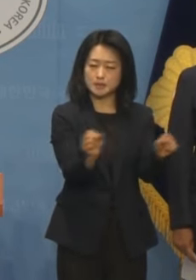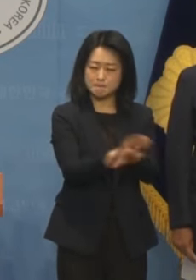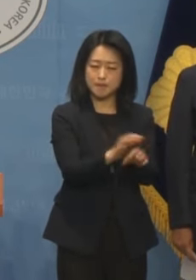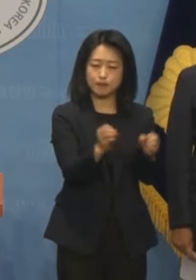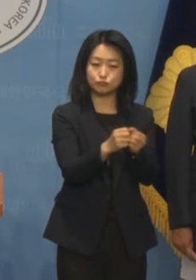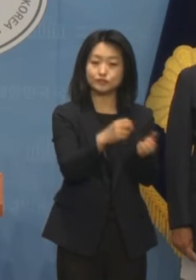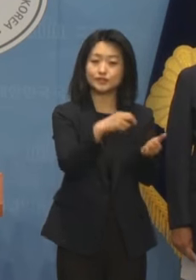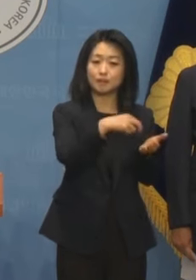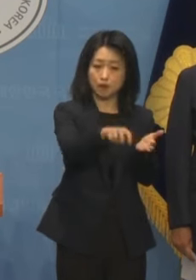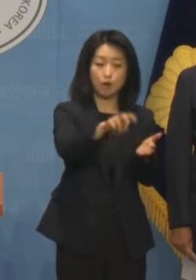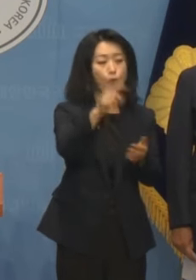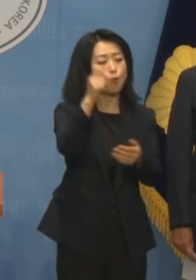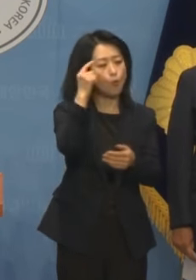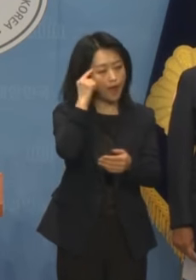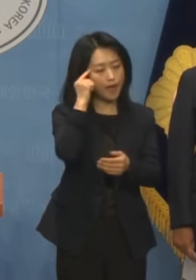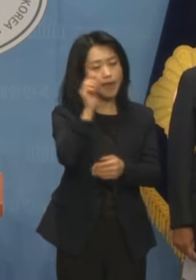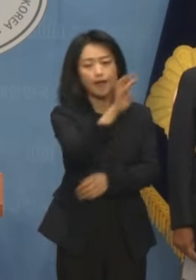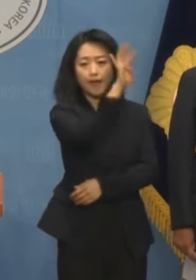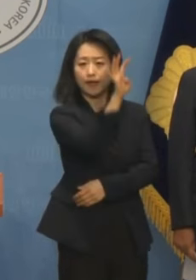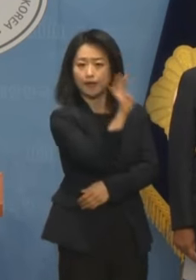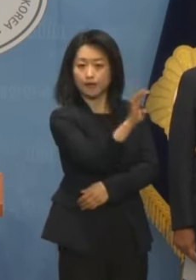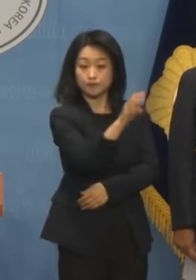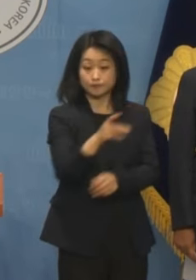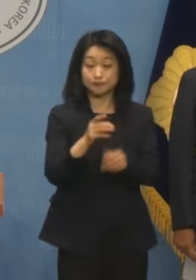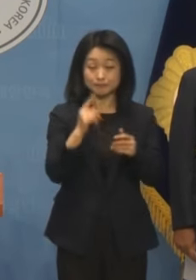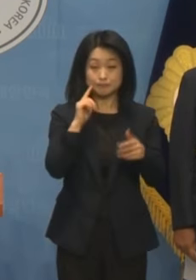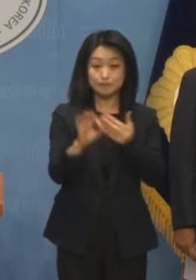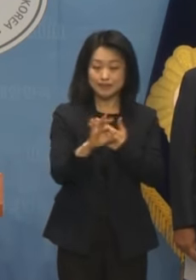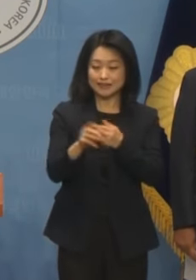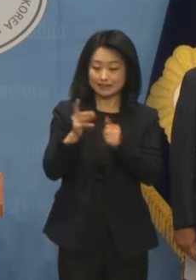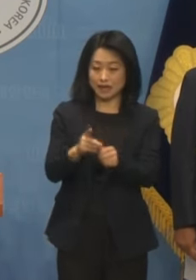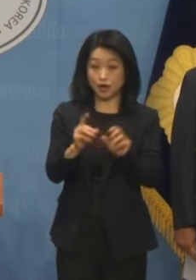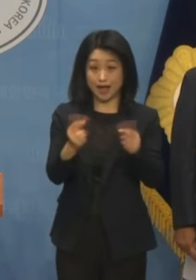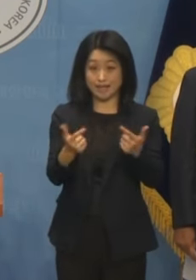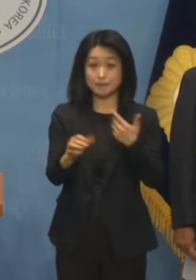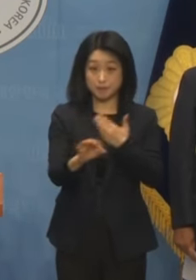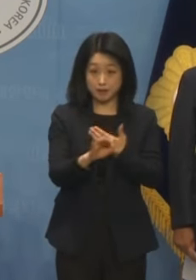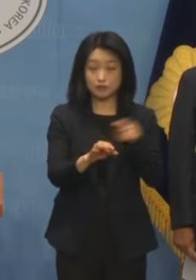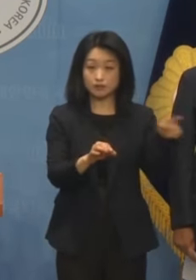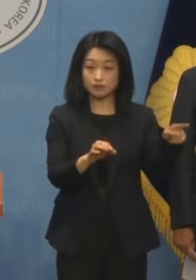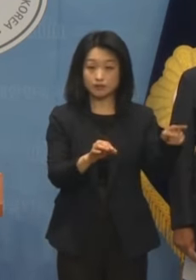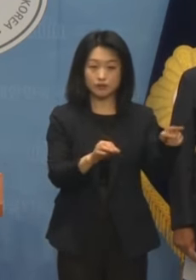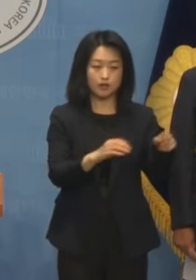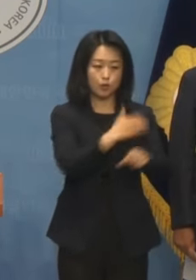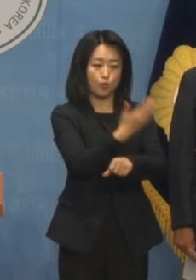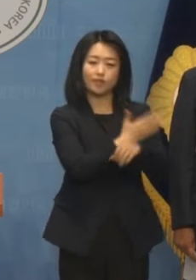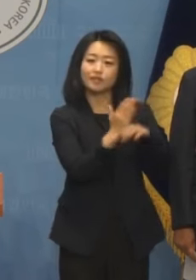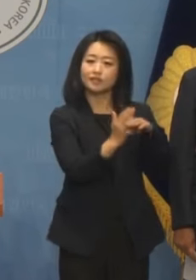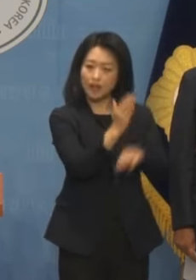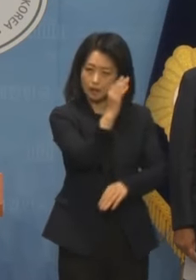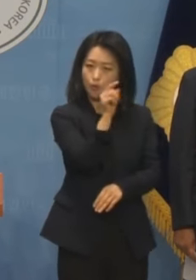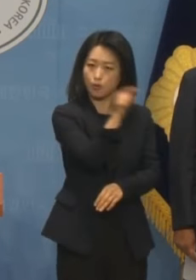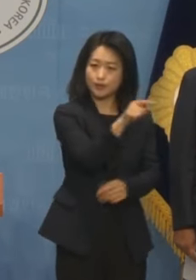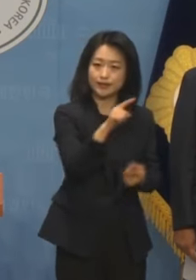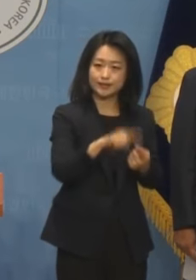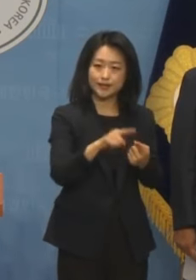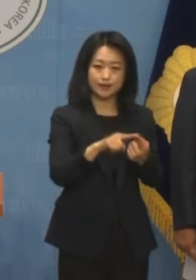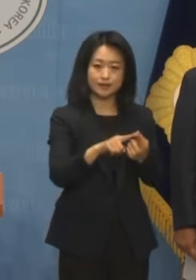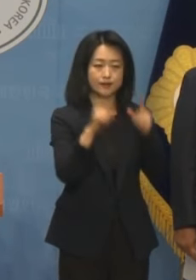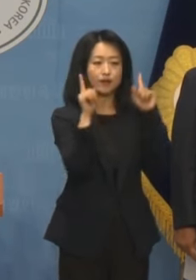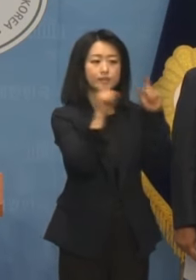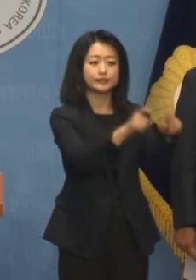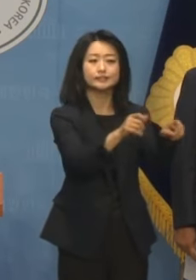문자를 보냈는지, 그렇다면 테러가 아니라면 이 부분은 직권남용이 아닌지 이 부분에 대한